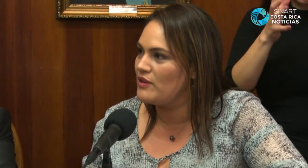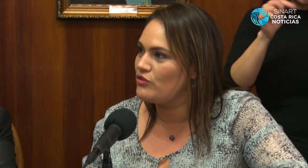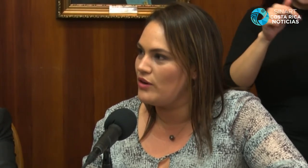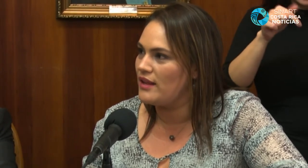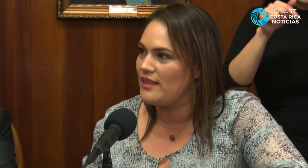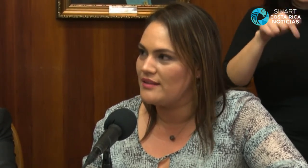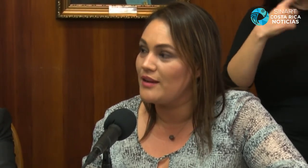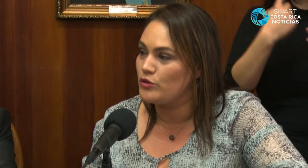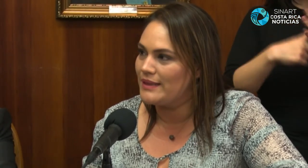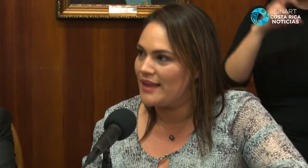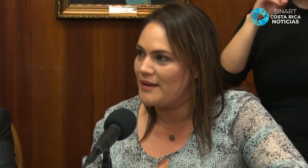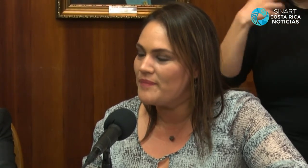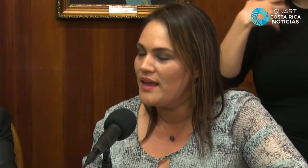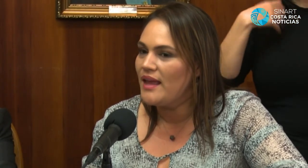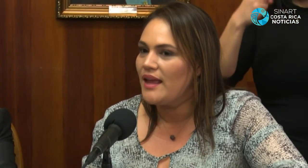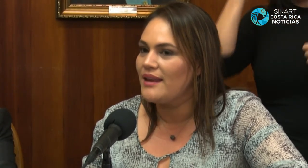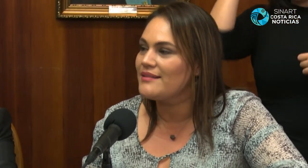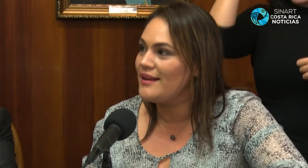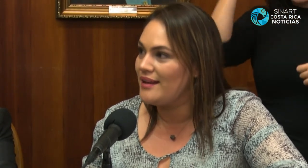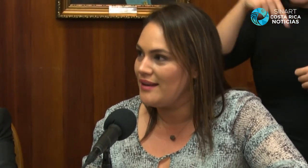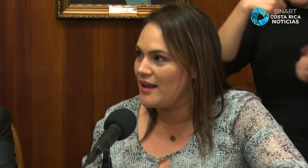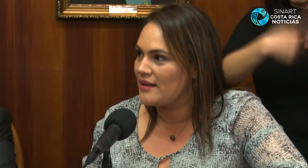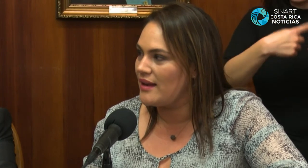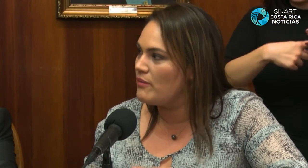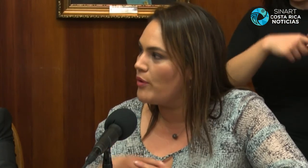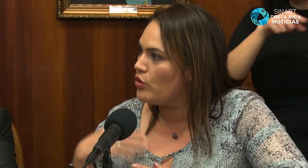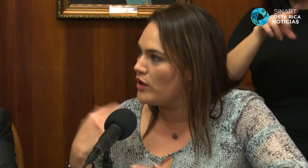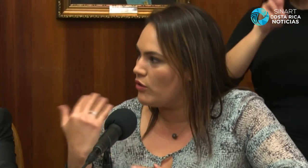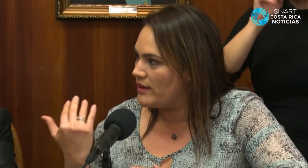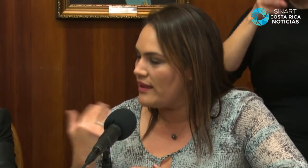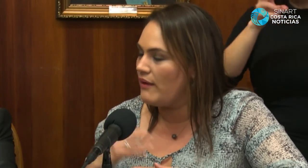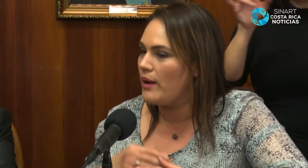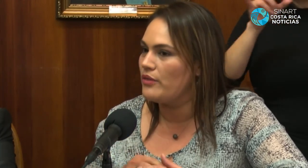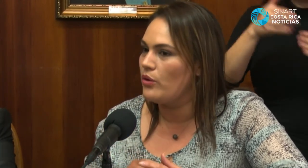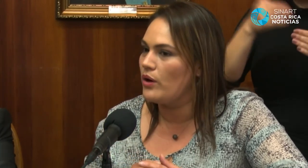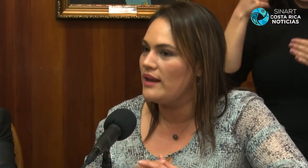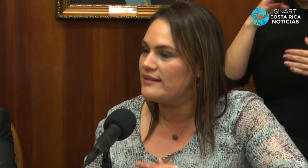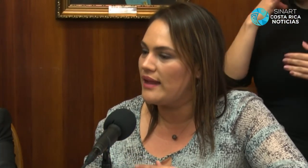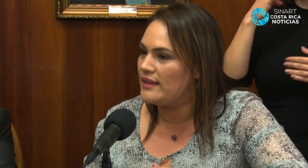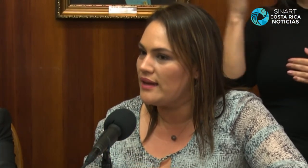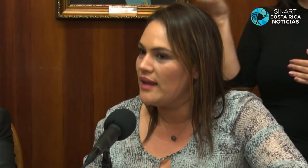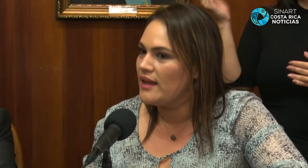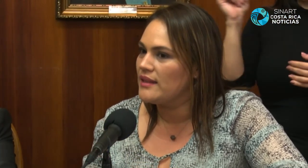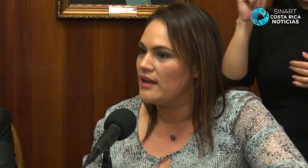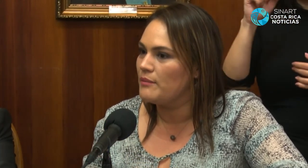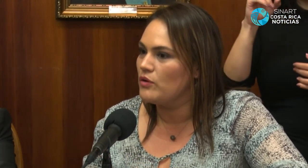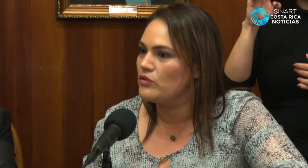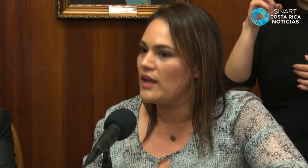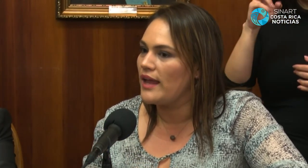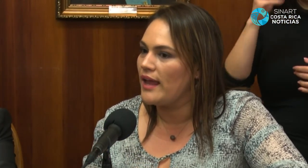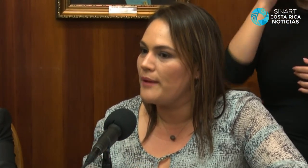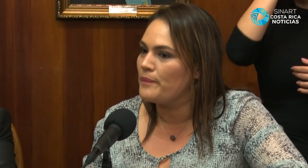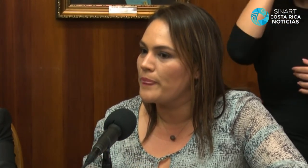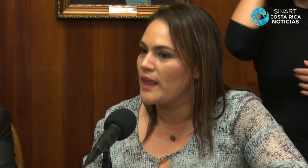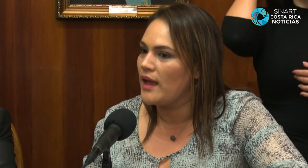usted menciona de salud mental. En esa línea, que era un poco lo que comentaba don Alexander,